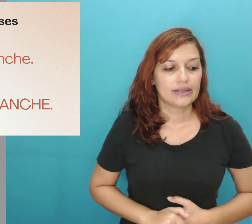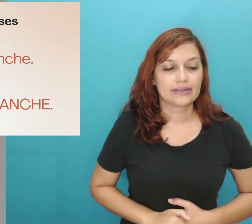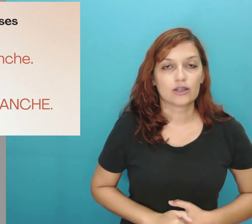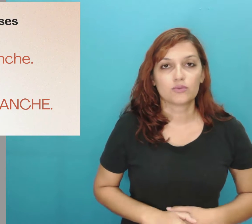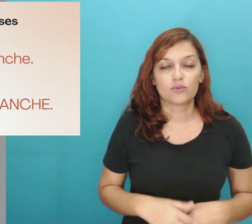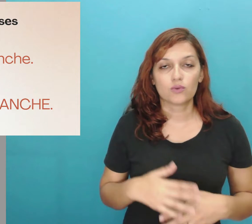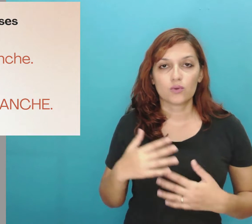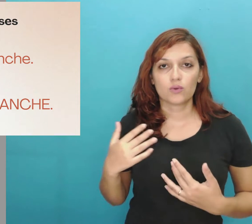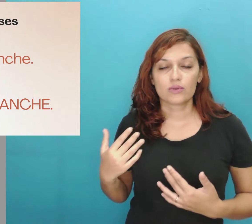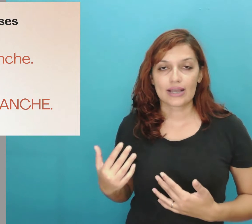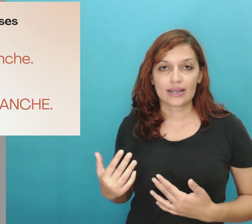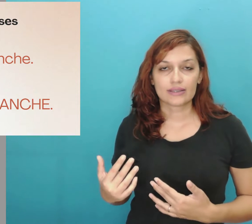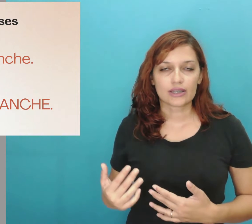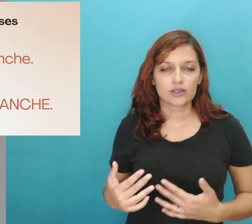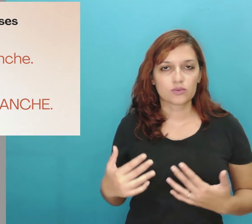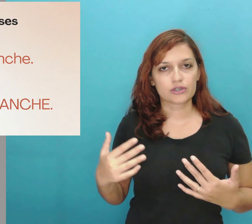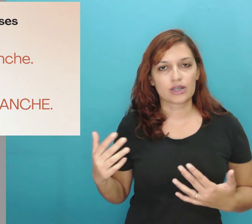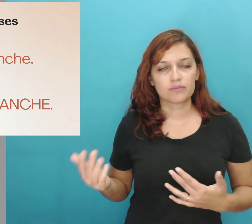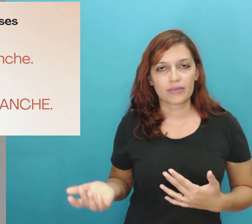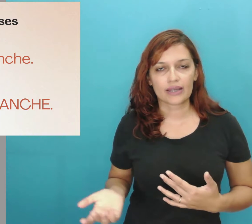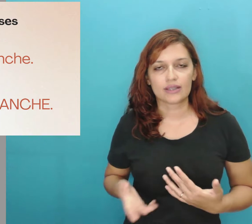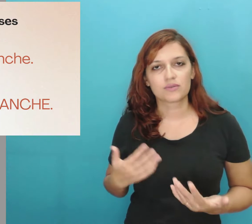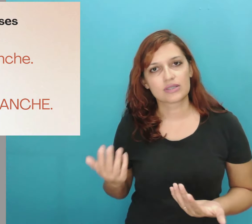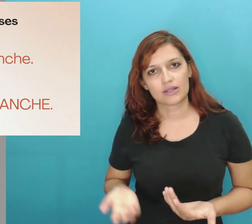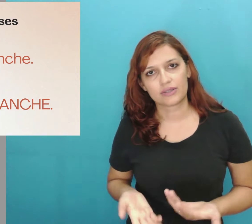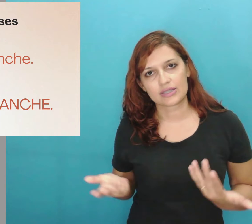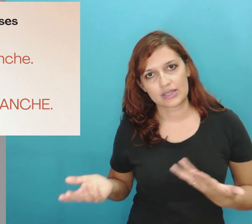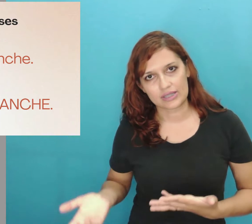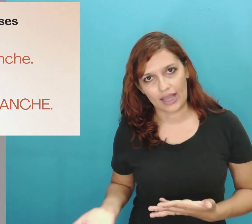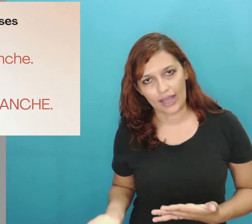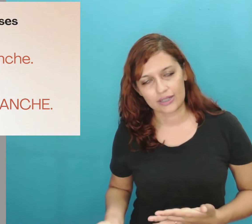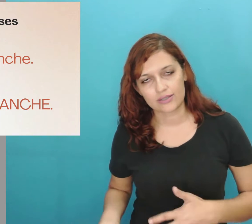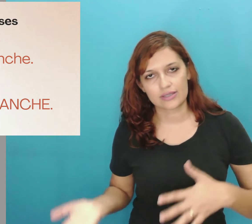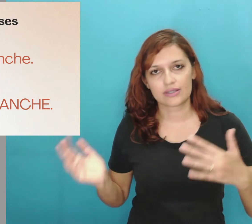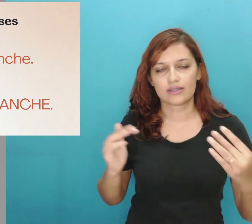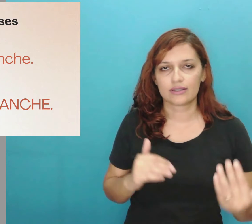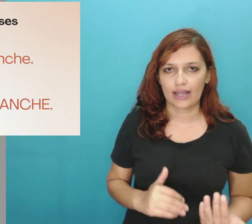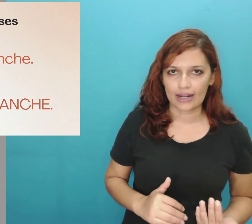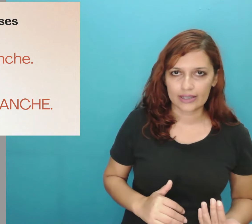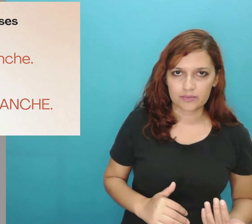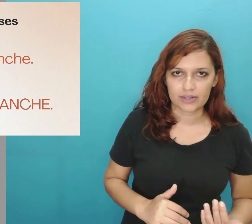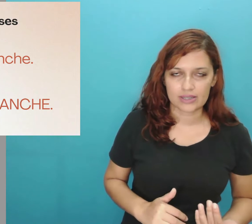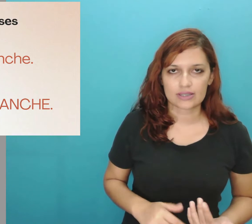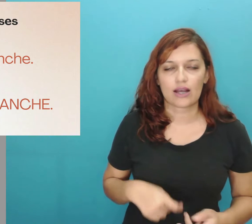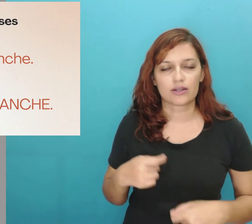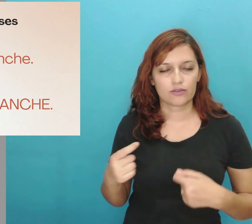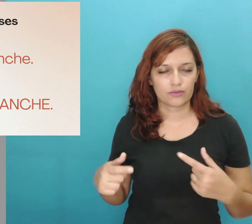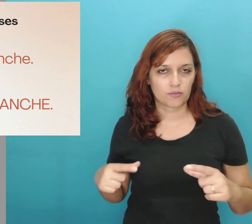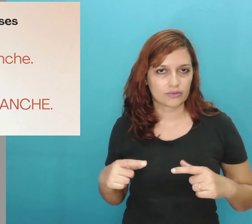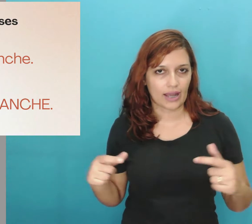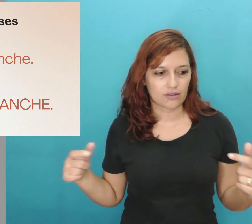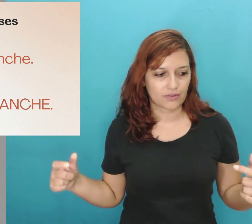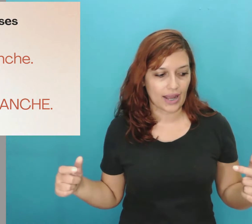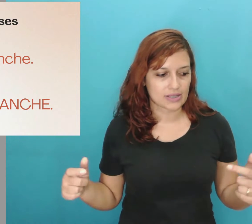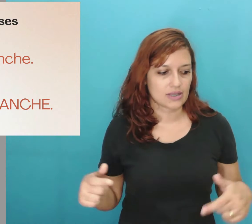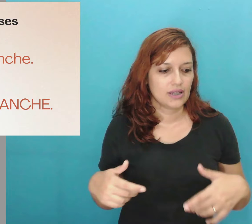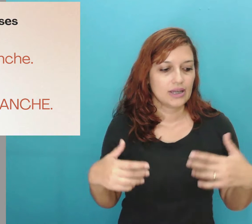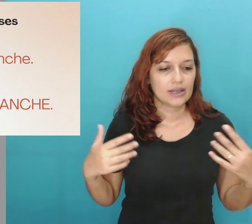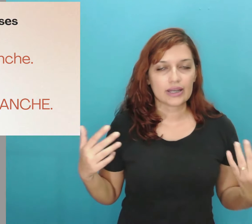Então, os artigos também não são necessários na Libras, na hora que eu vou montar a frase.